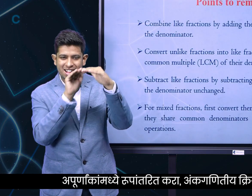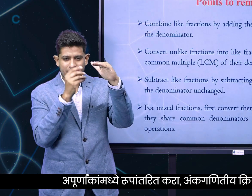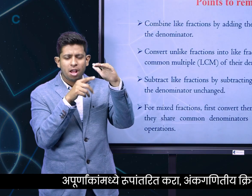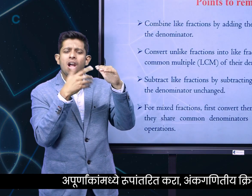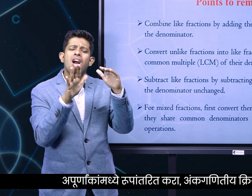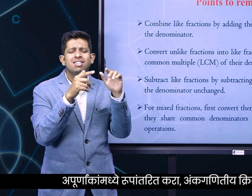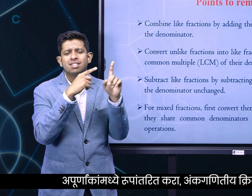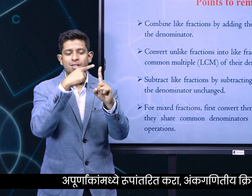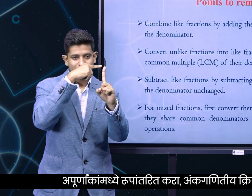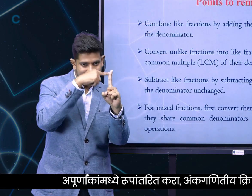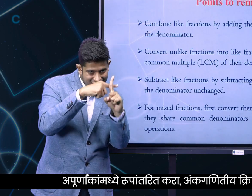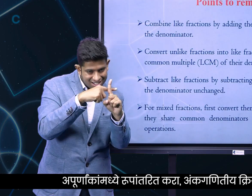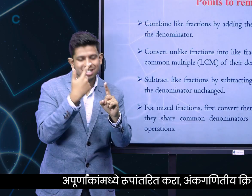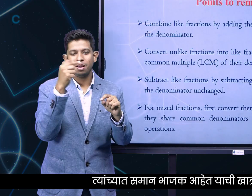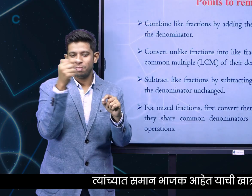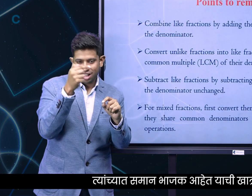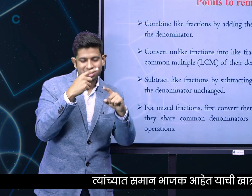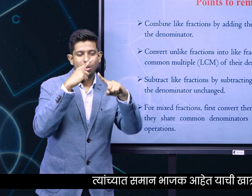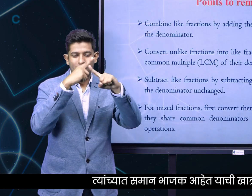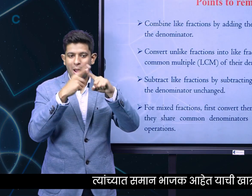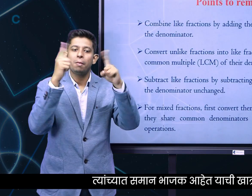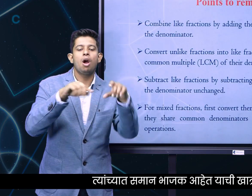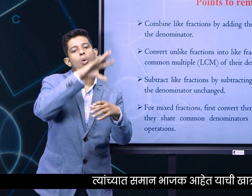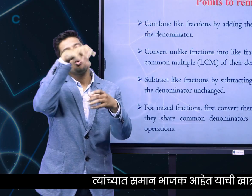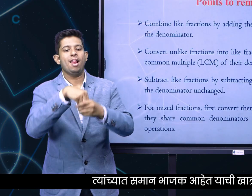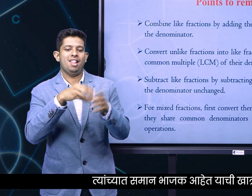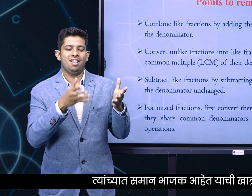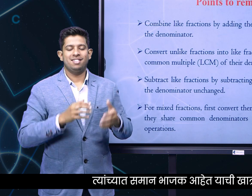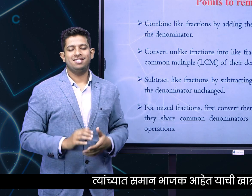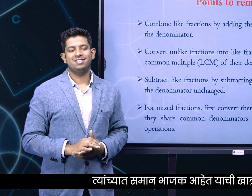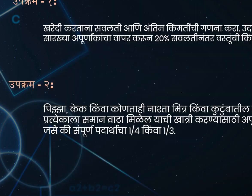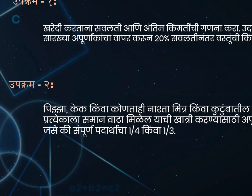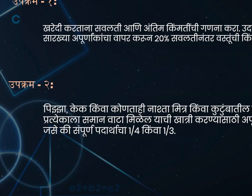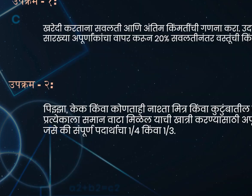अंकगणितीय क्रिया करण्यापूर्वी त्यांच्या सामान्य भाजक आहेत याची खात्री करा.